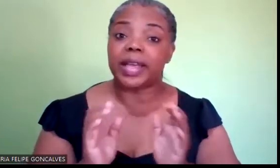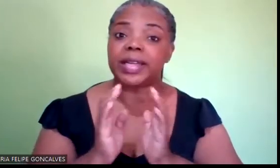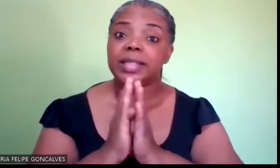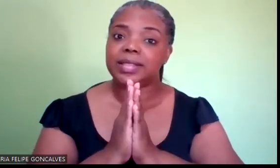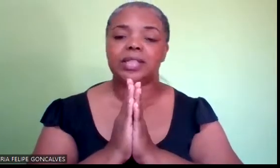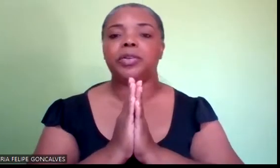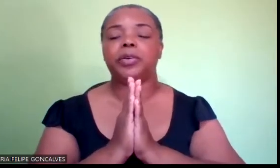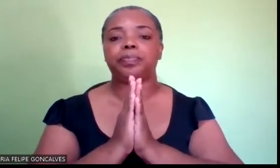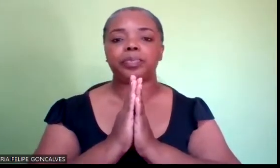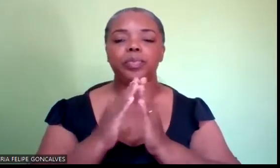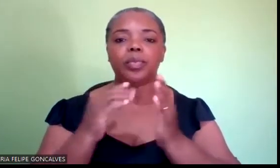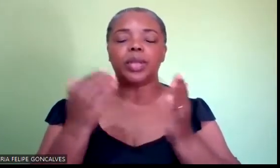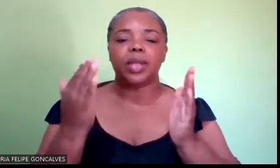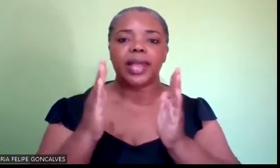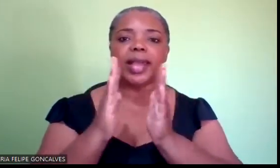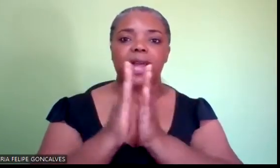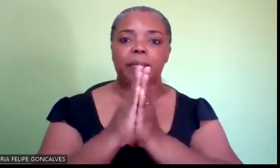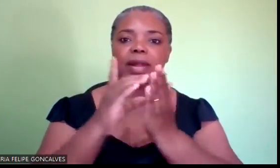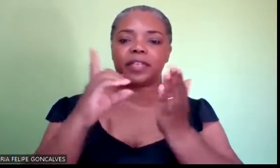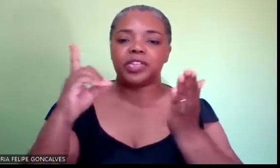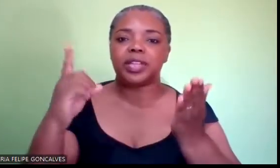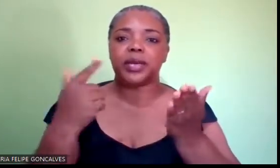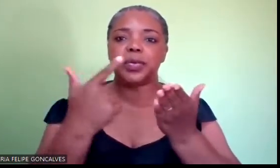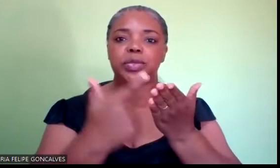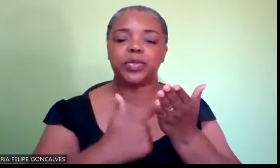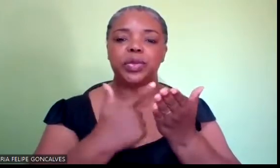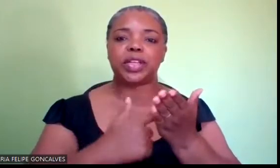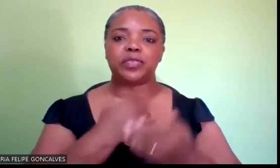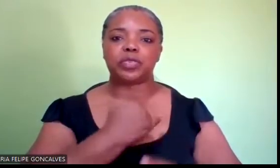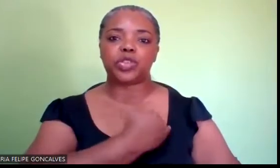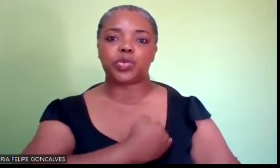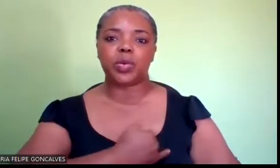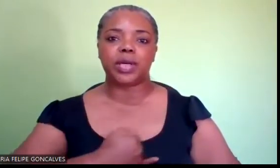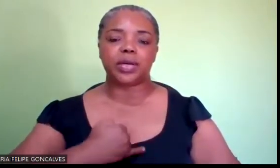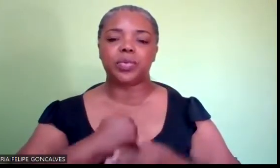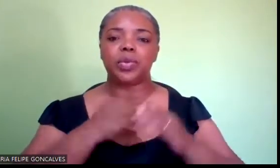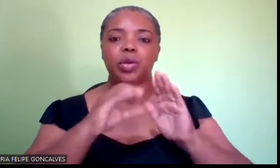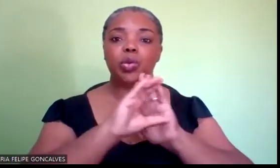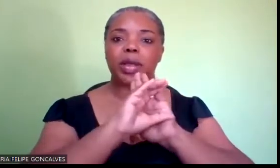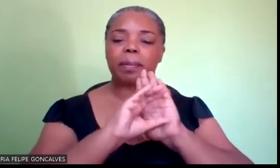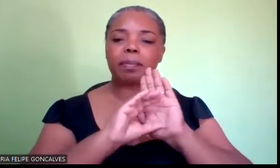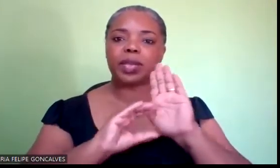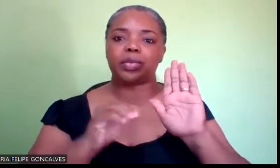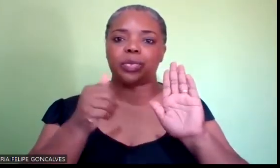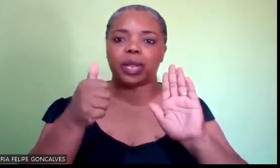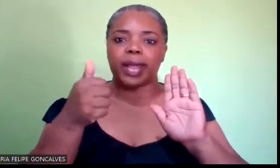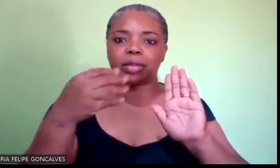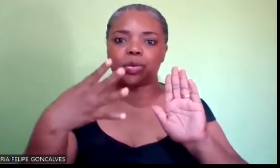ficaria assim, ó, a palavra de Deus no livro de João, no capítulo